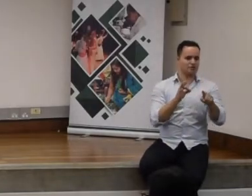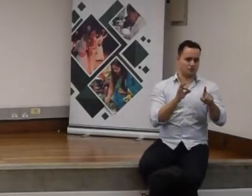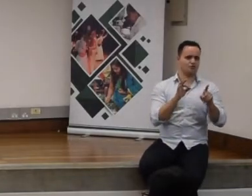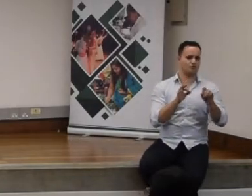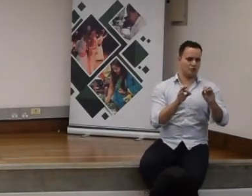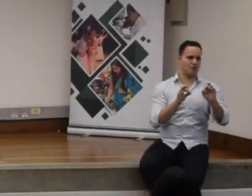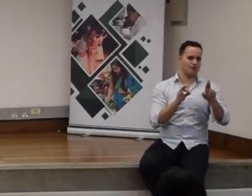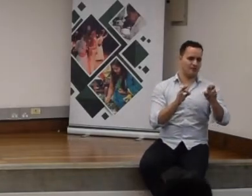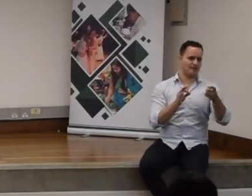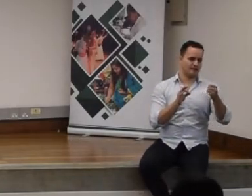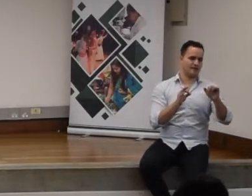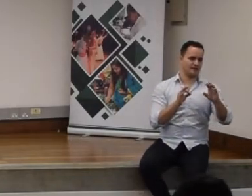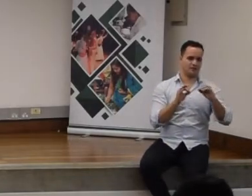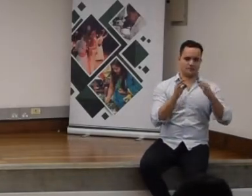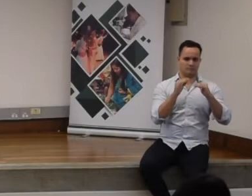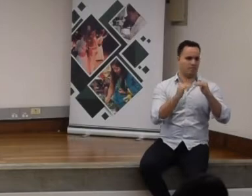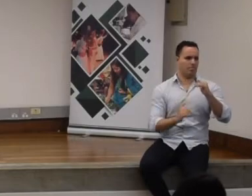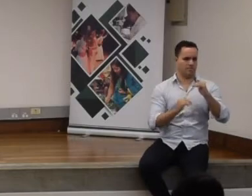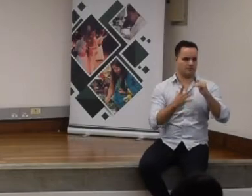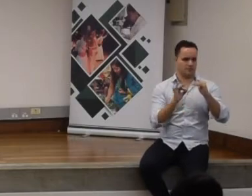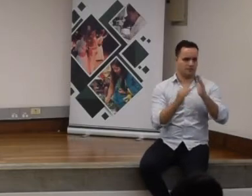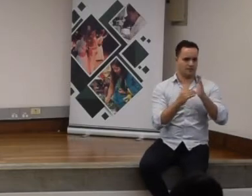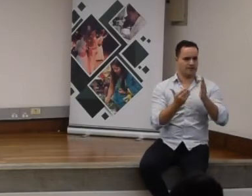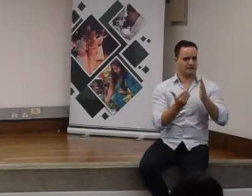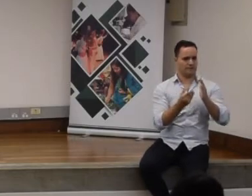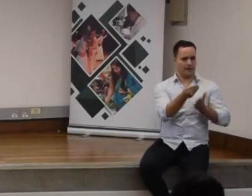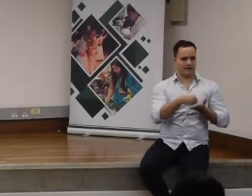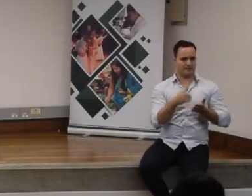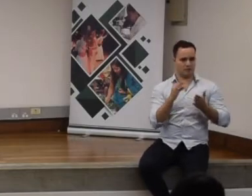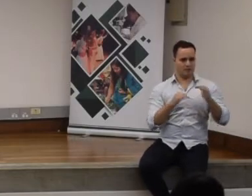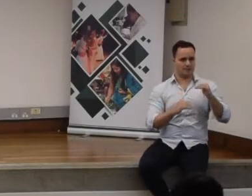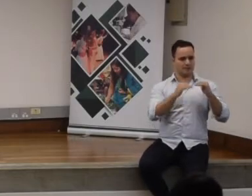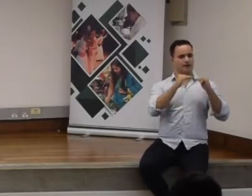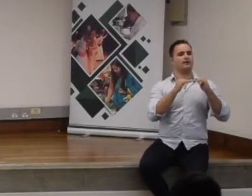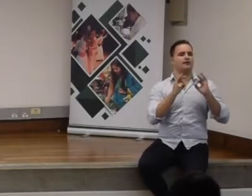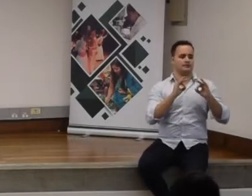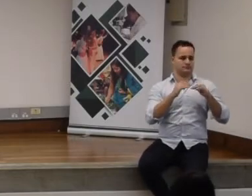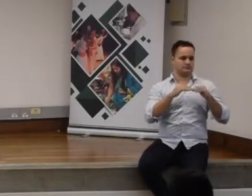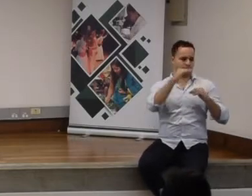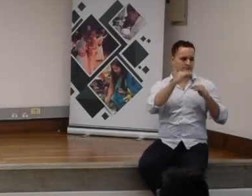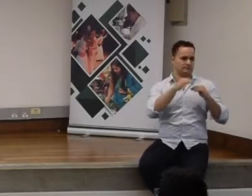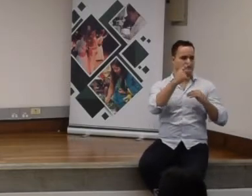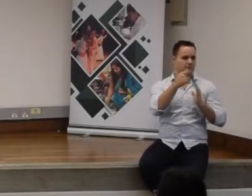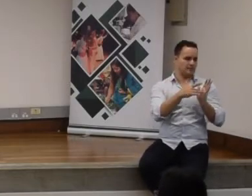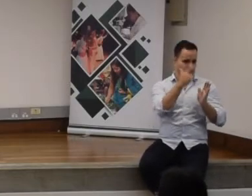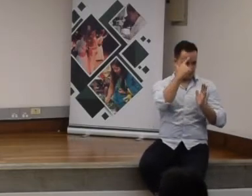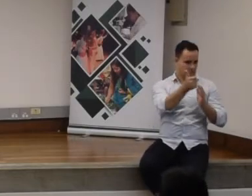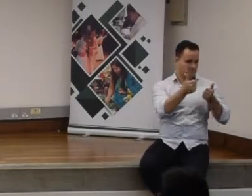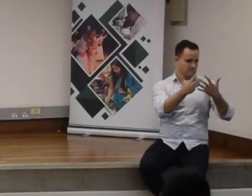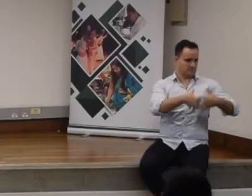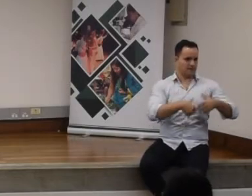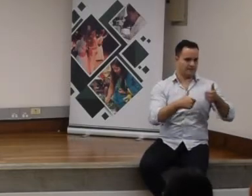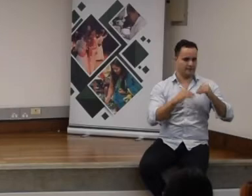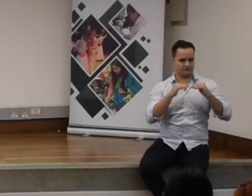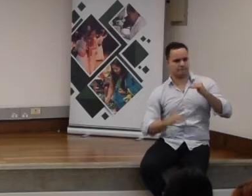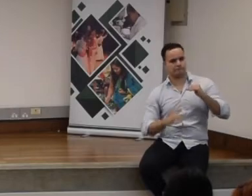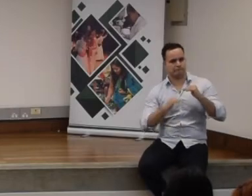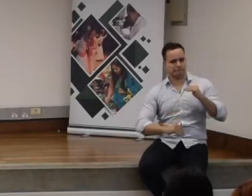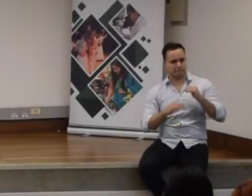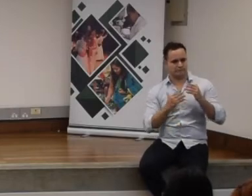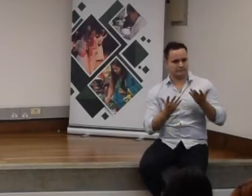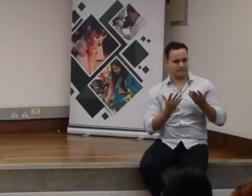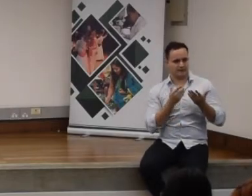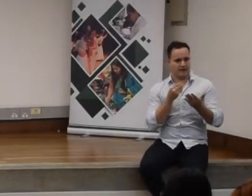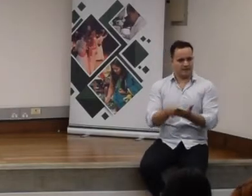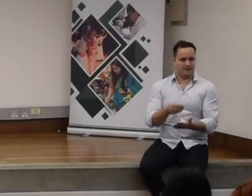cobertura en asocio con el Ministerio de Educación y muchas otras estrategias de acompañamiento y de dotación que se vinculan